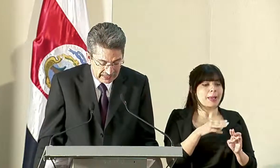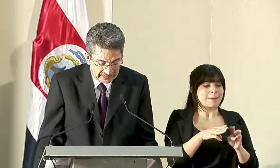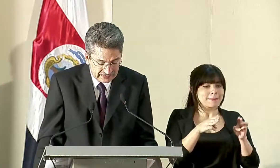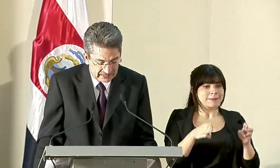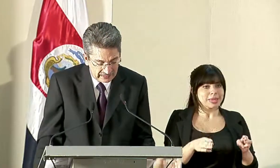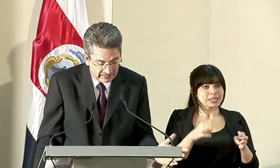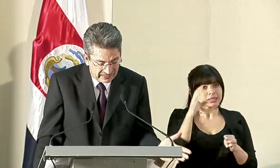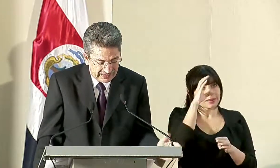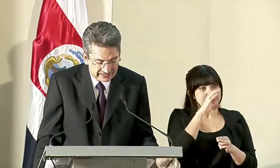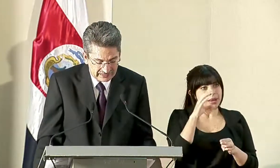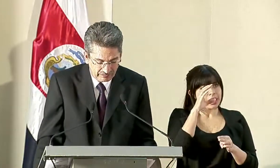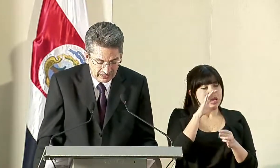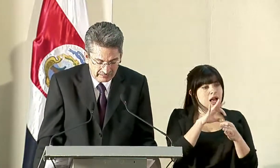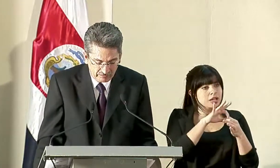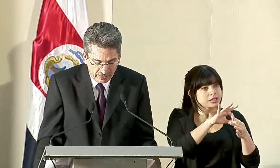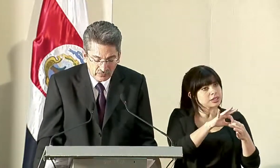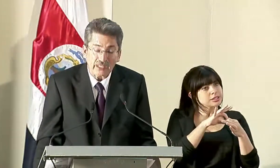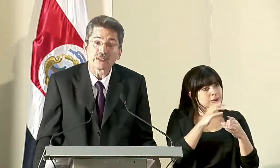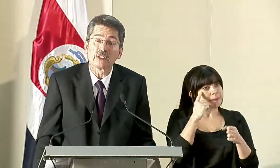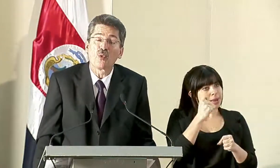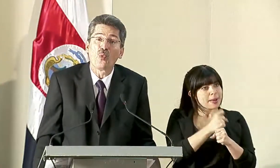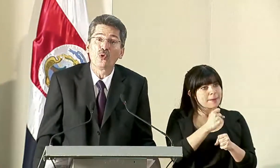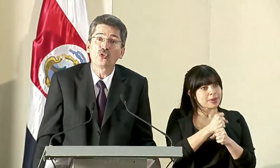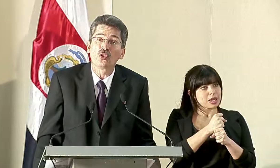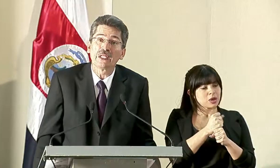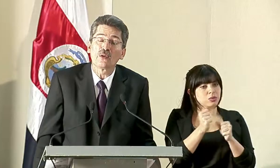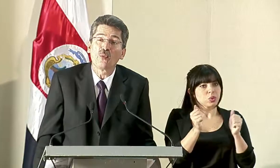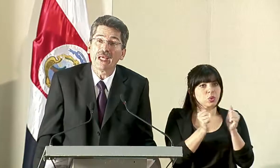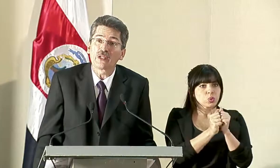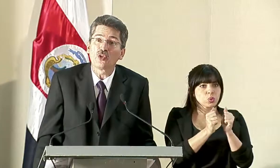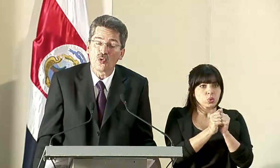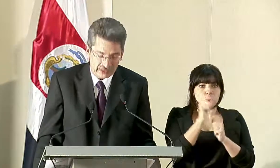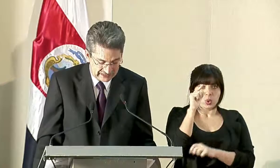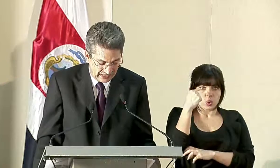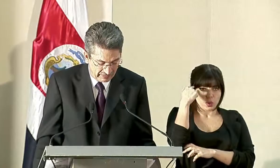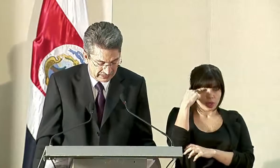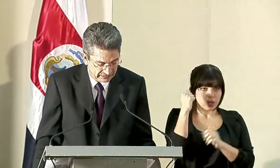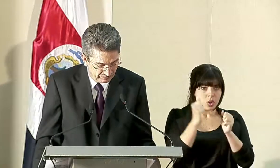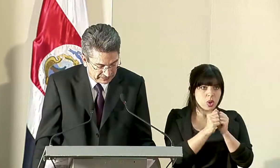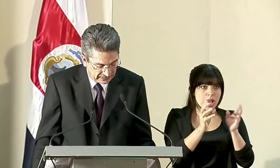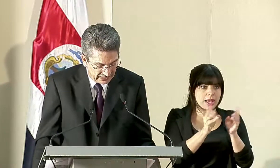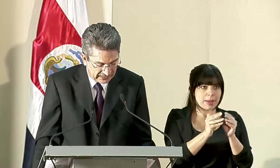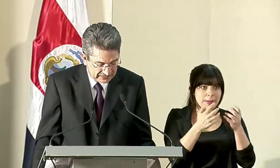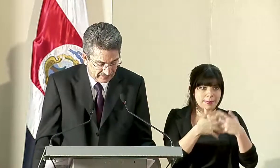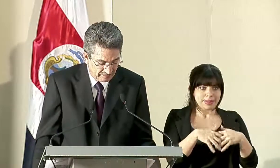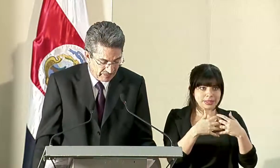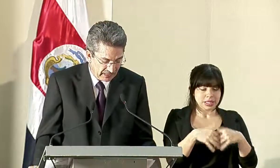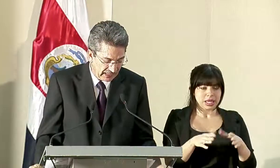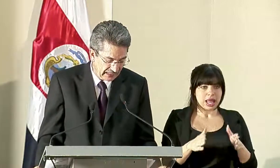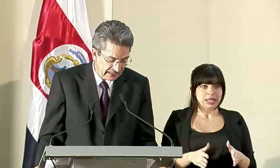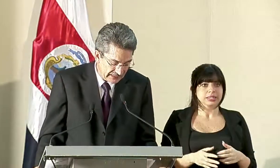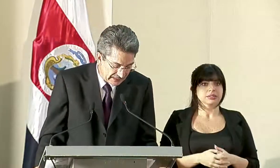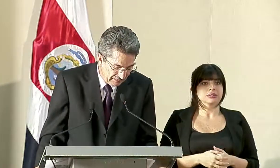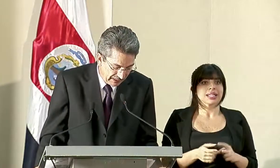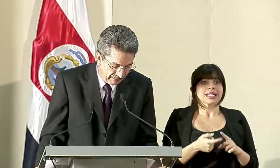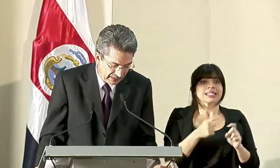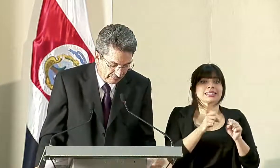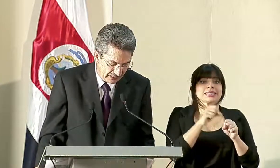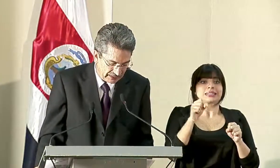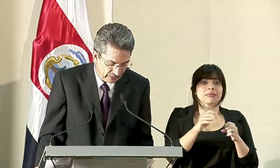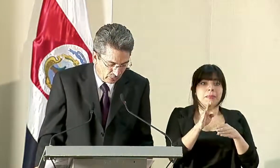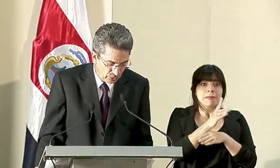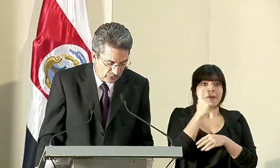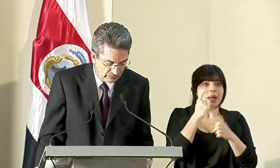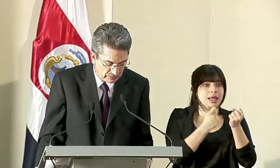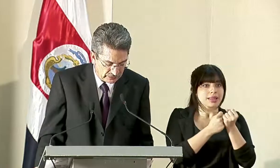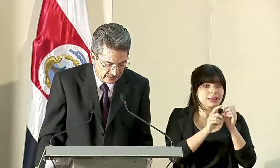para la Alianza para el Empleo, que es en conjunto del gobierno con las cámaras empresariales, que desde el Sistema de Banca